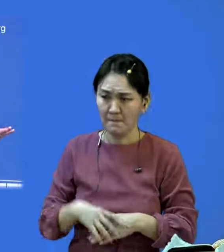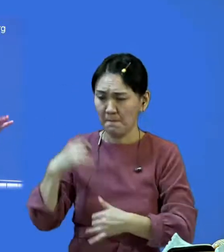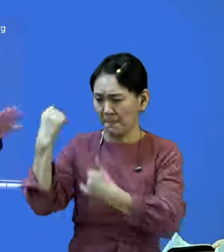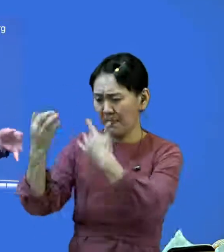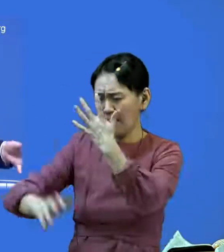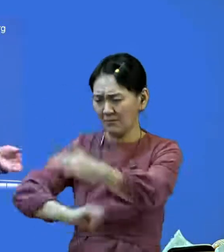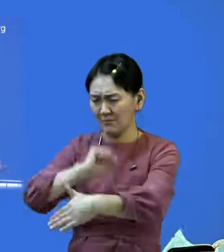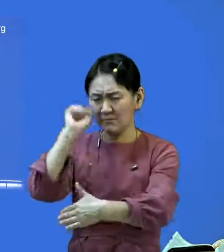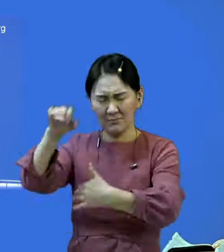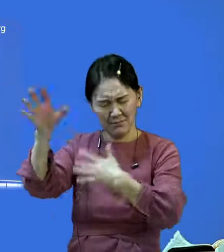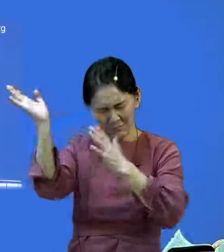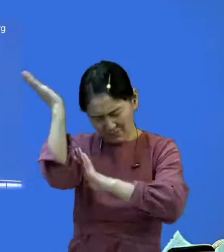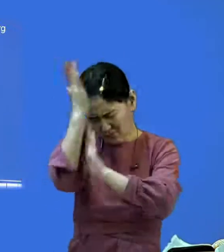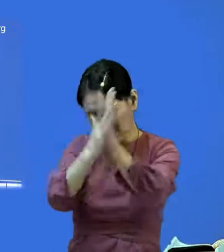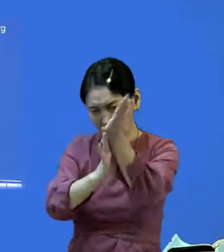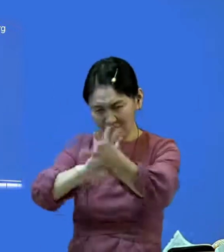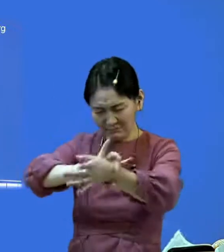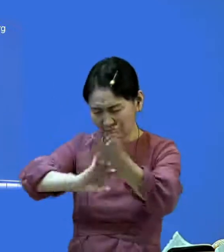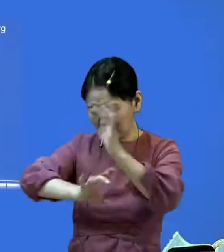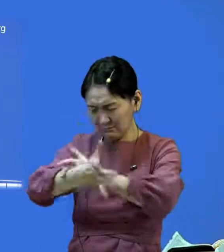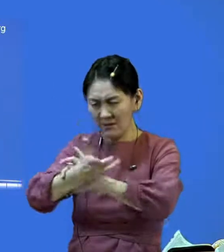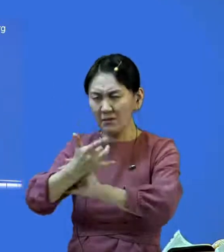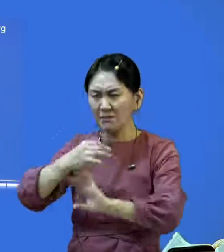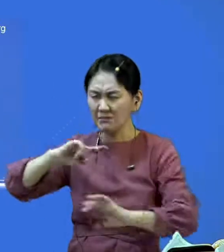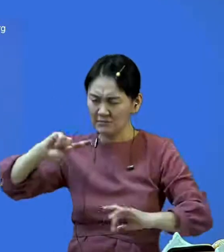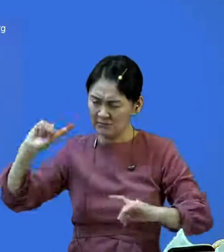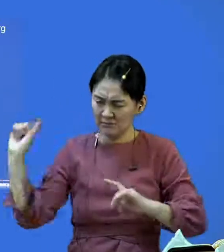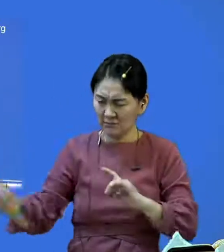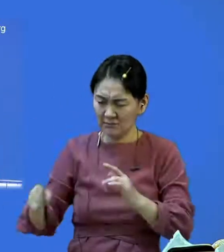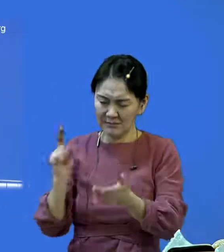таяа таранхуун гинжин тушаа шийтгэл хүртэл